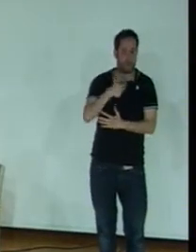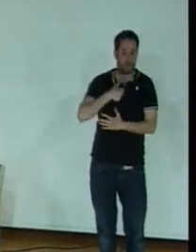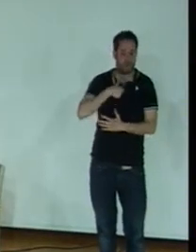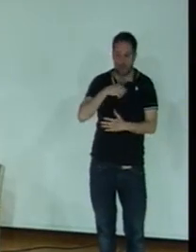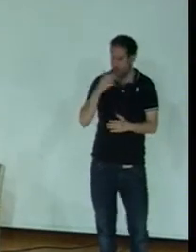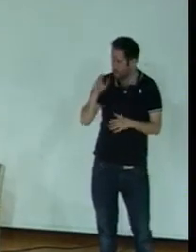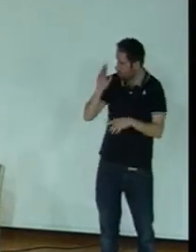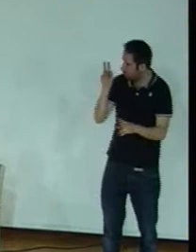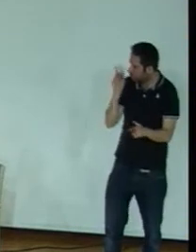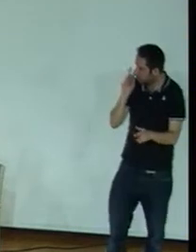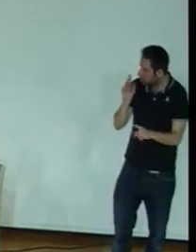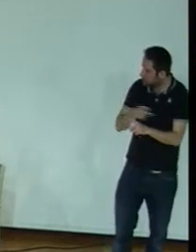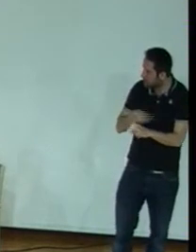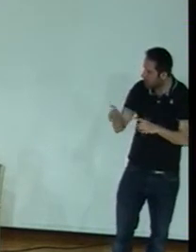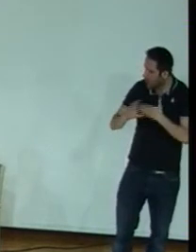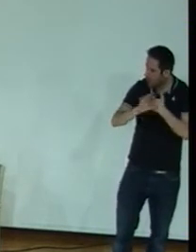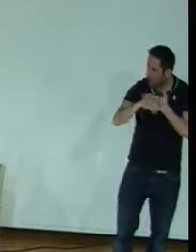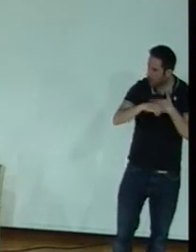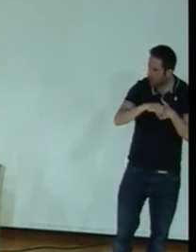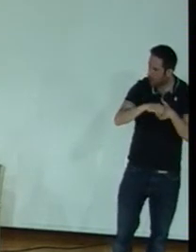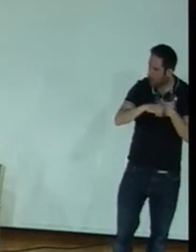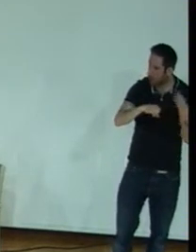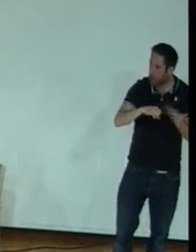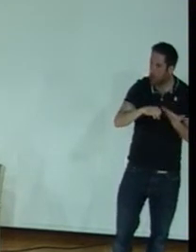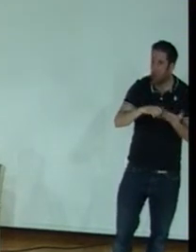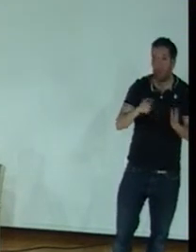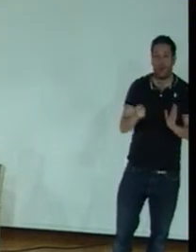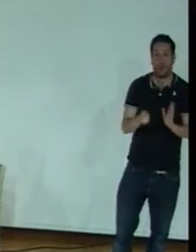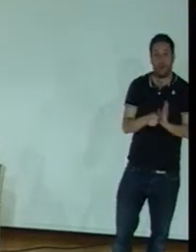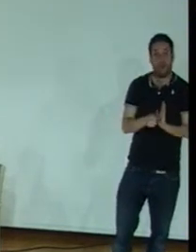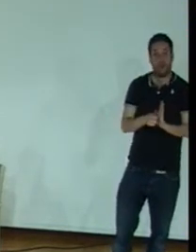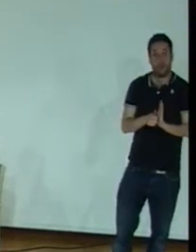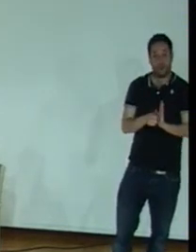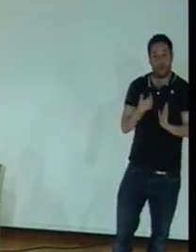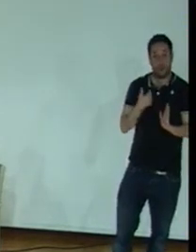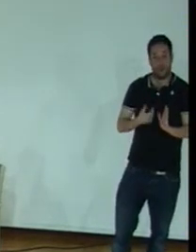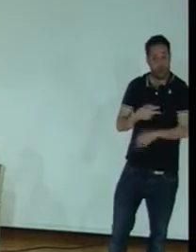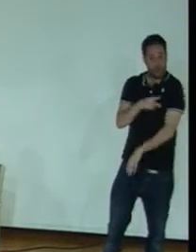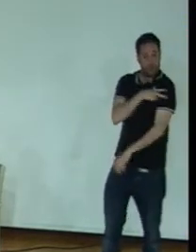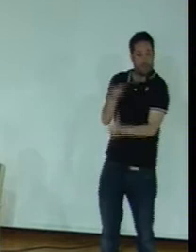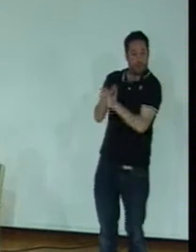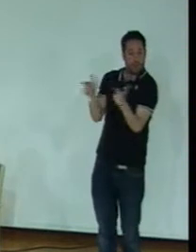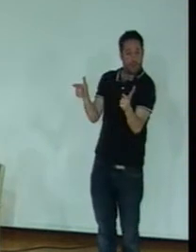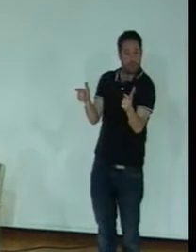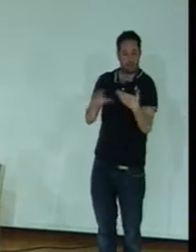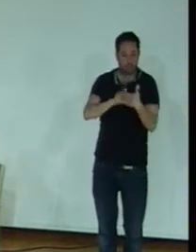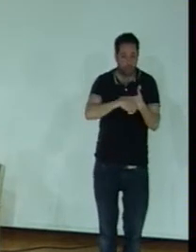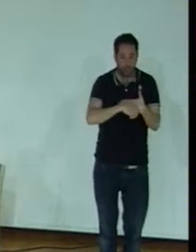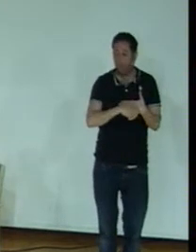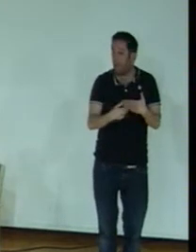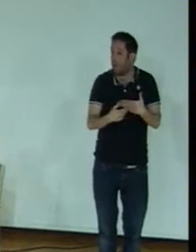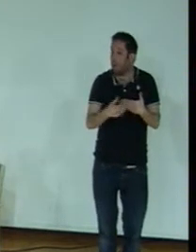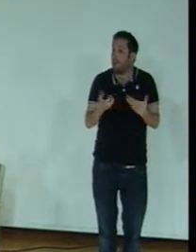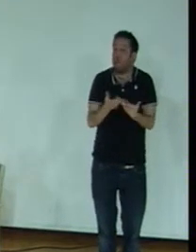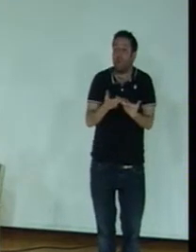étonnante, le chiffrement est quand même la conclusion normale quand on est, chef d'entreprise et que